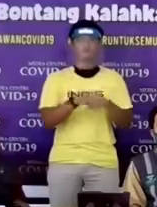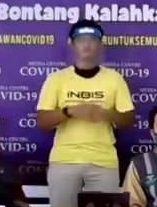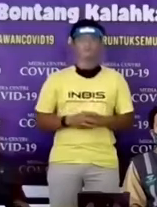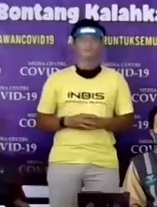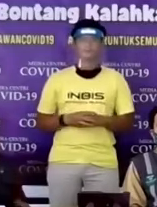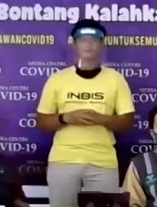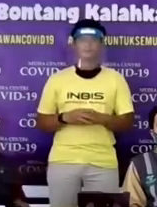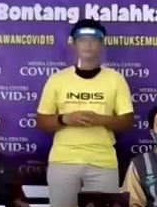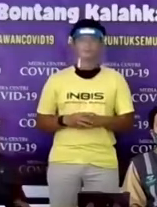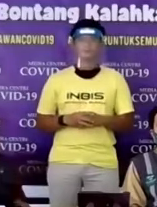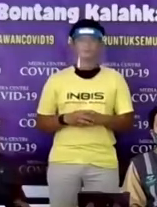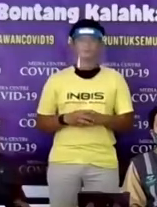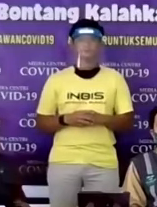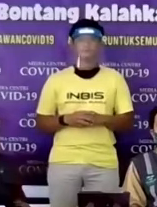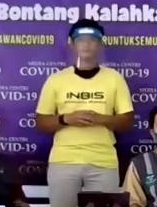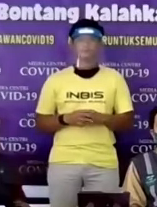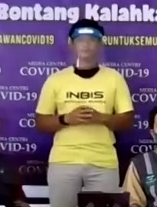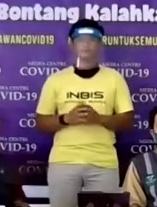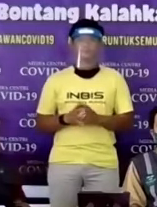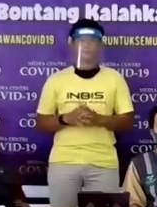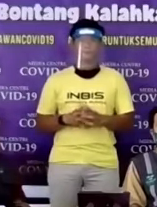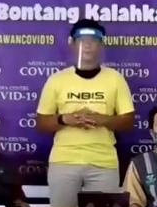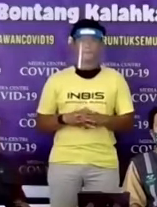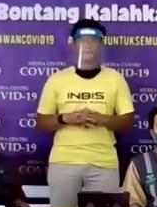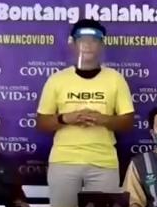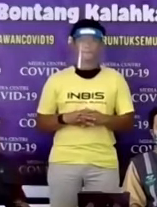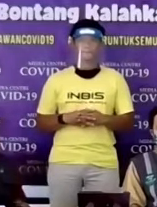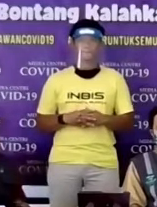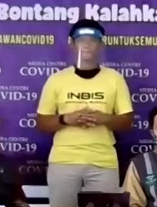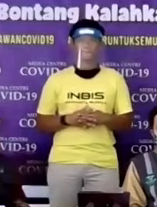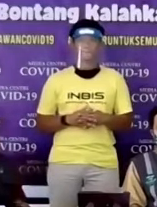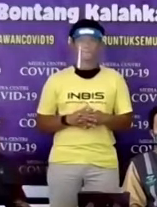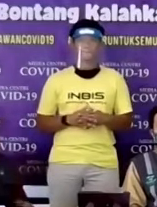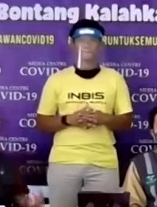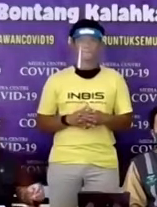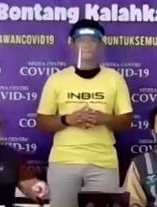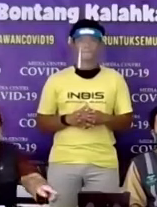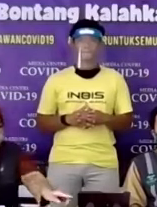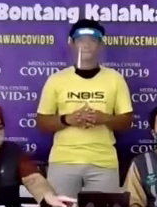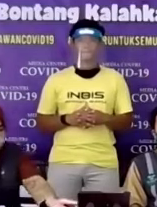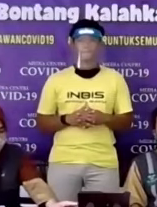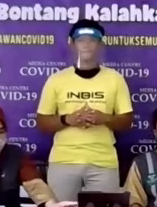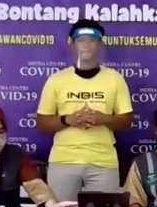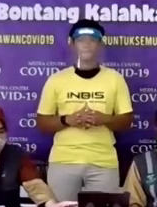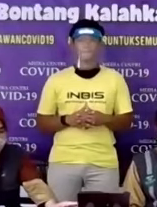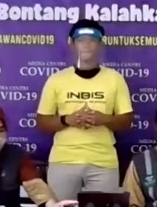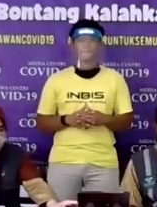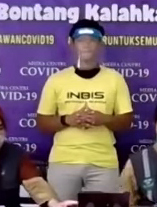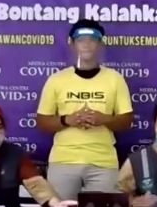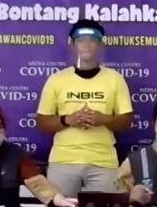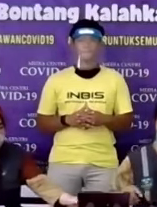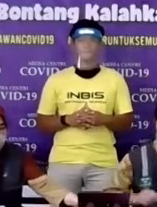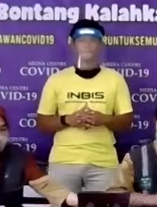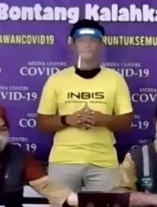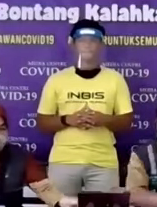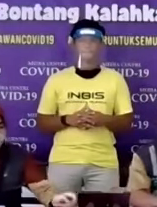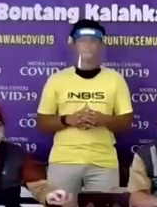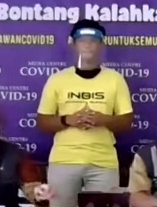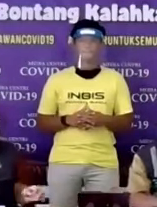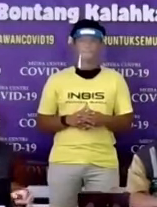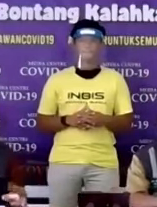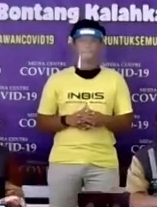eh di posko kami dan pada hari ini kita akan